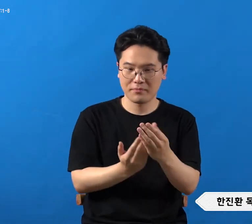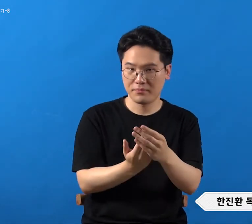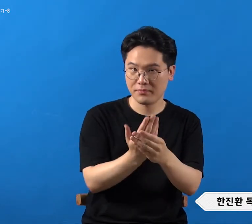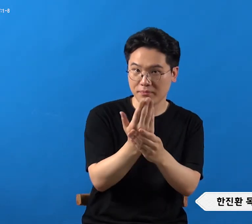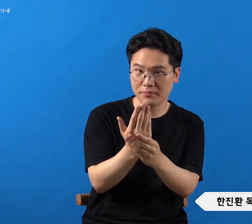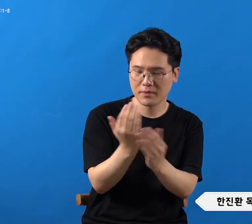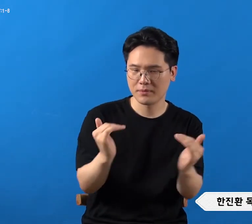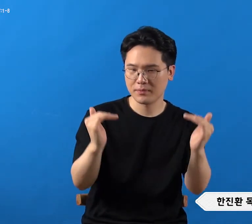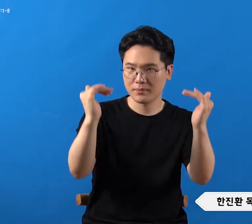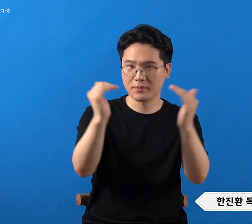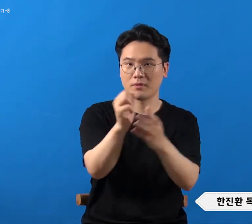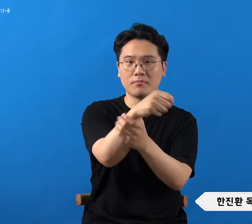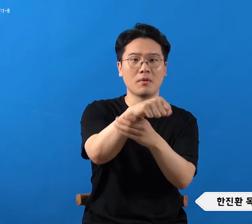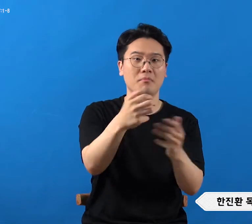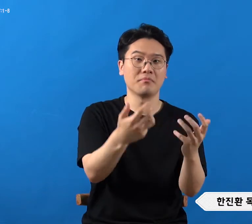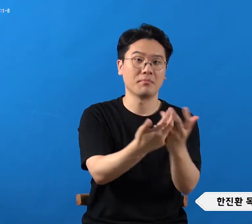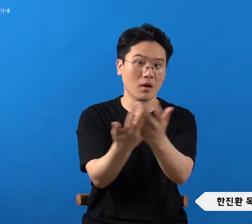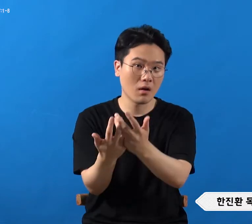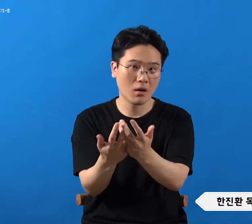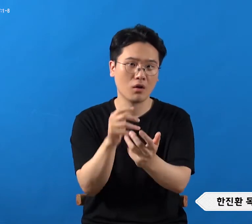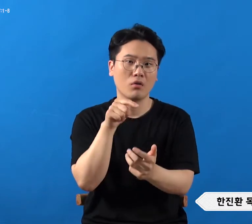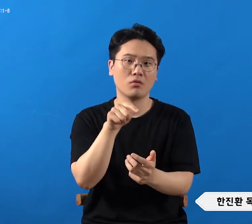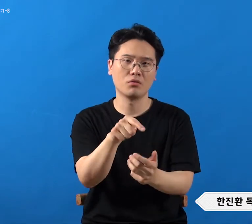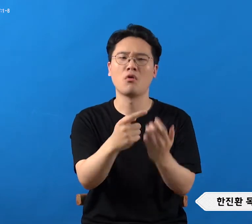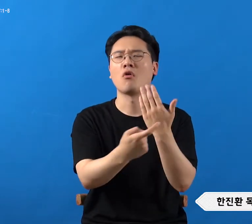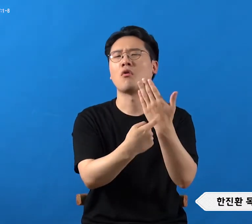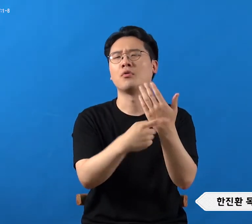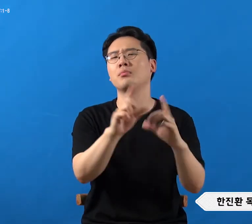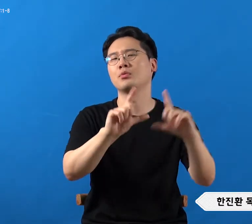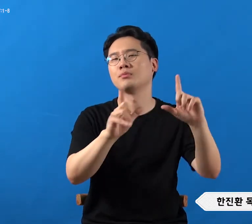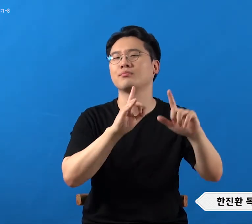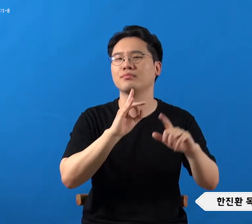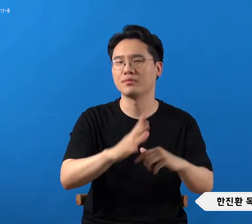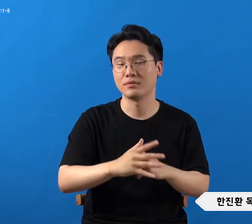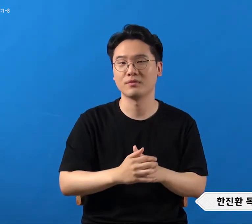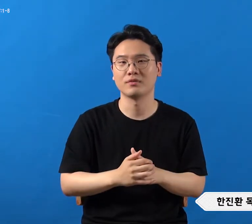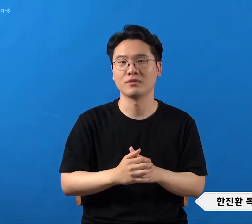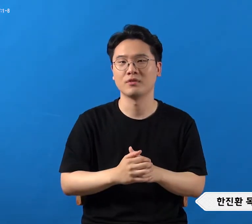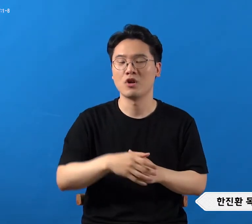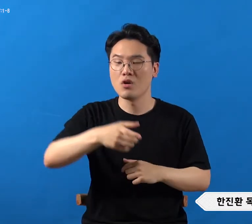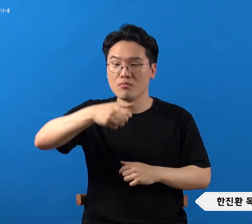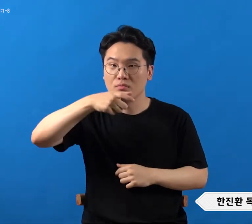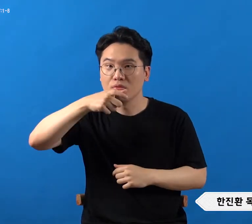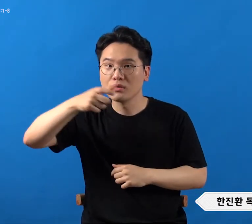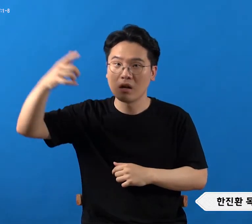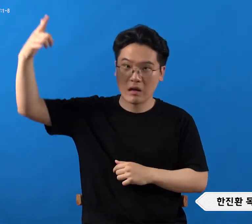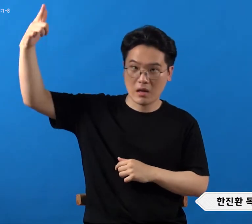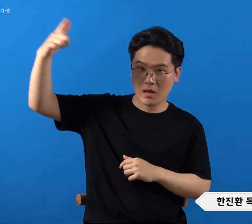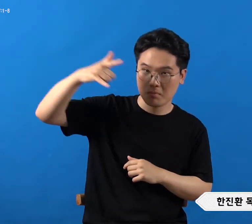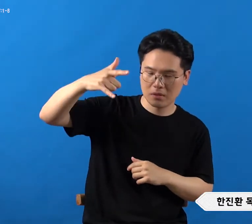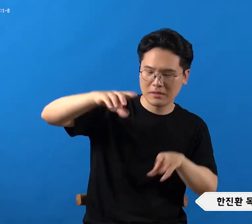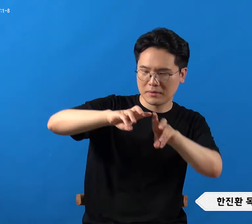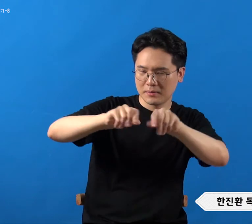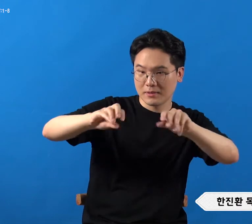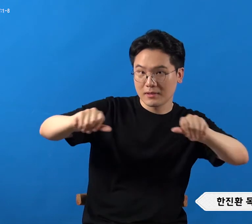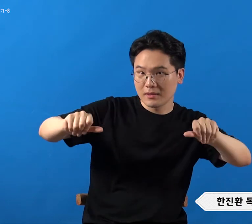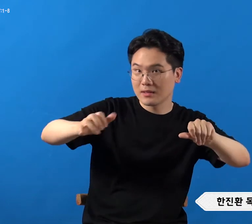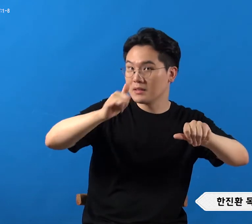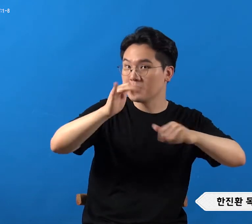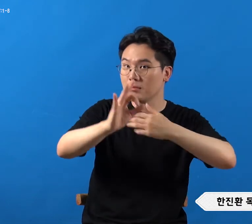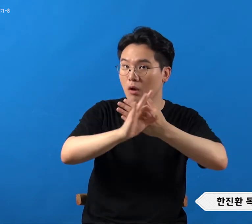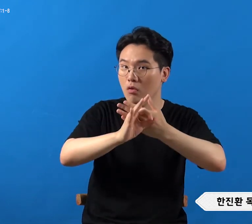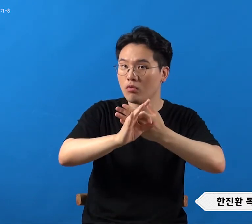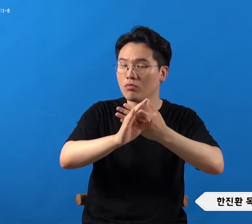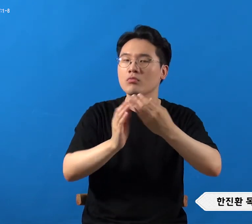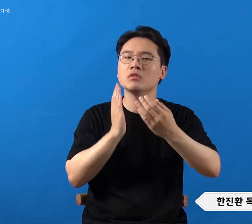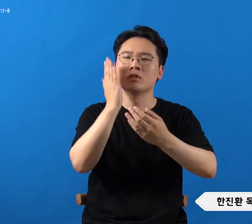그 드러나는 현상을 말하는 것입니다. 물과 햇빛과 토양이 있으면 식물이